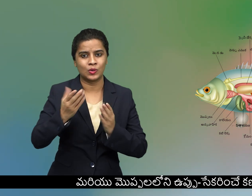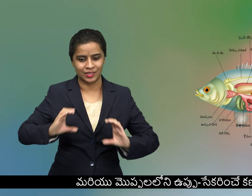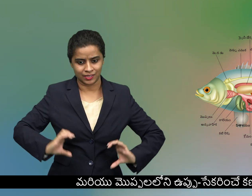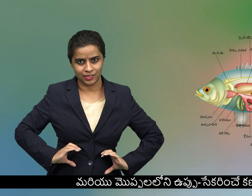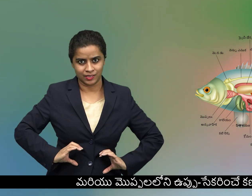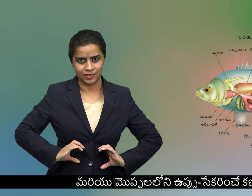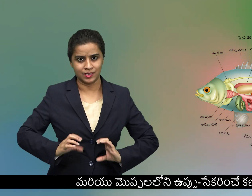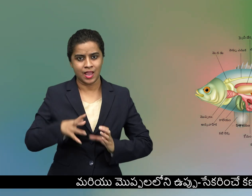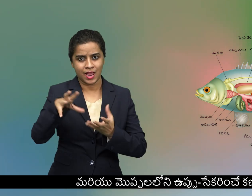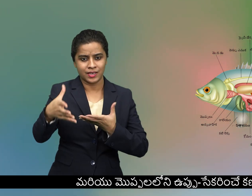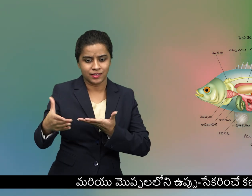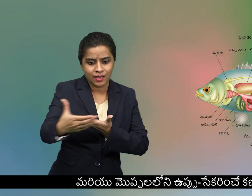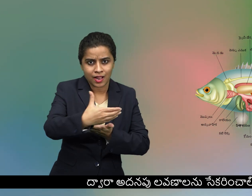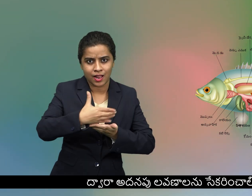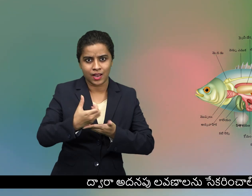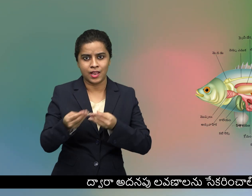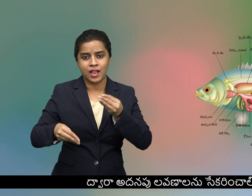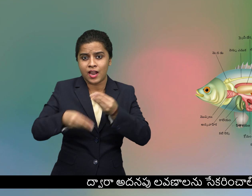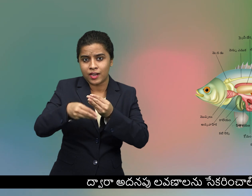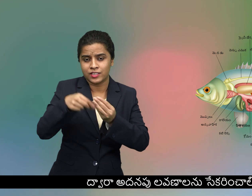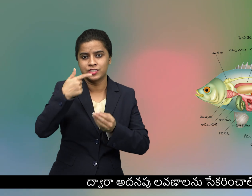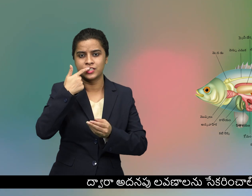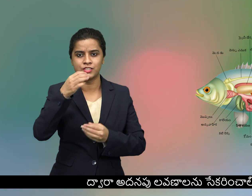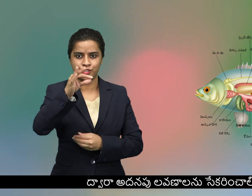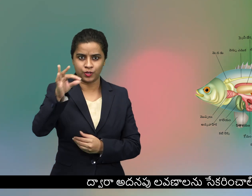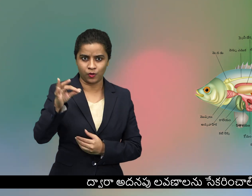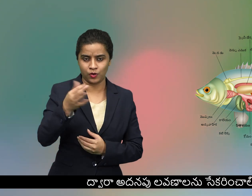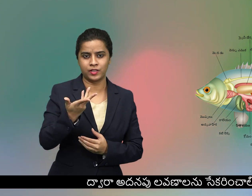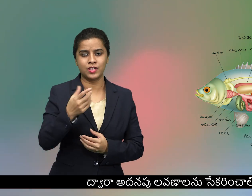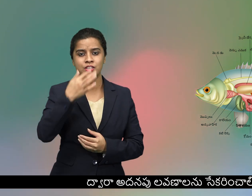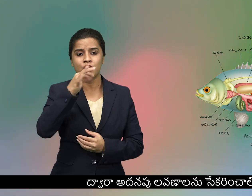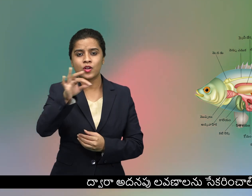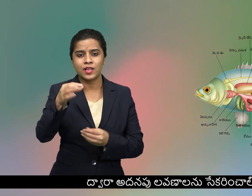మరియు ఉప్పు సేకరించే కణాల ద్వారా అదనపు లవణాలను